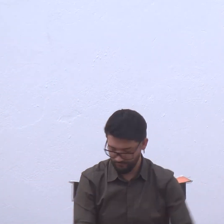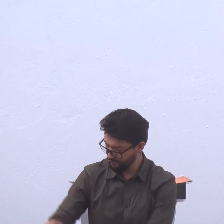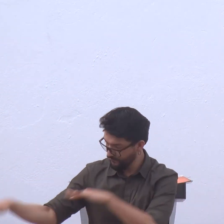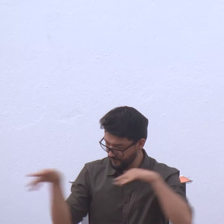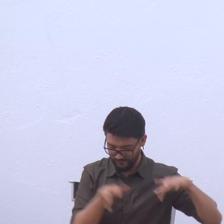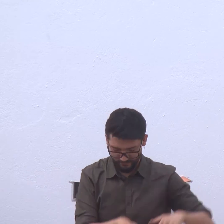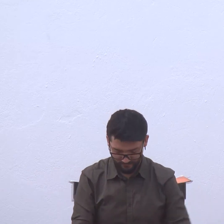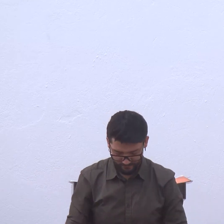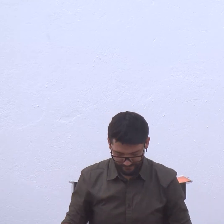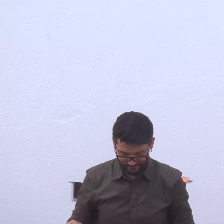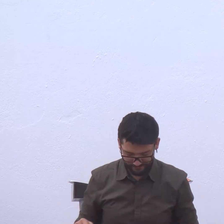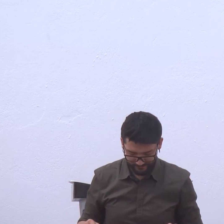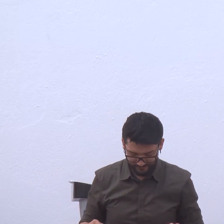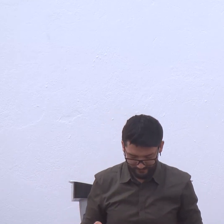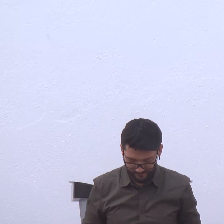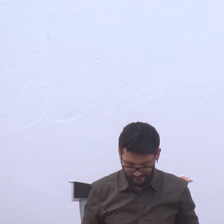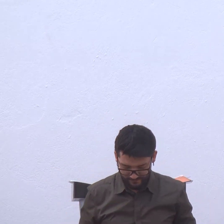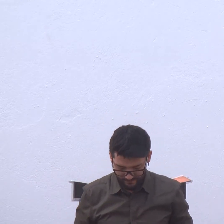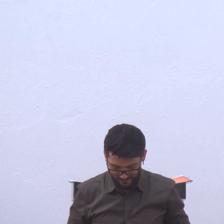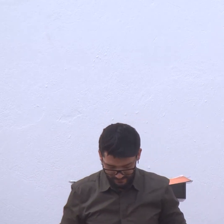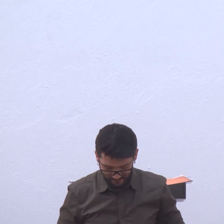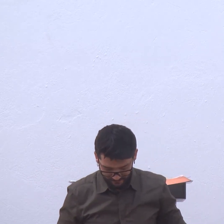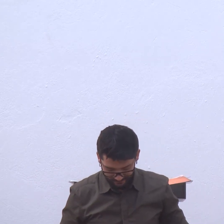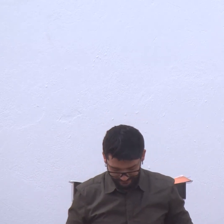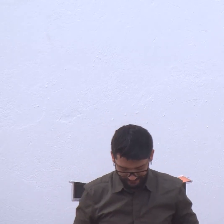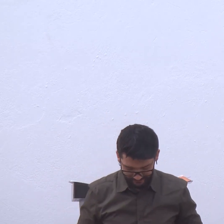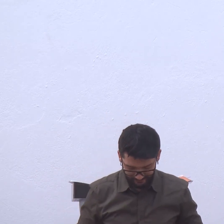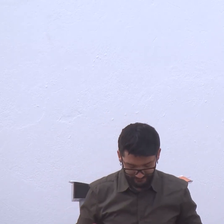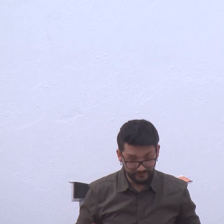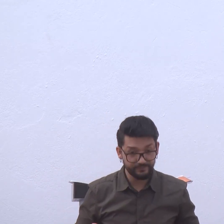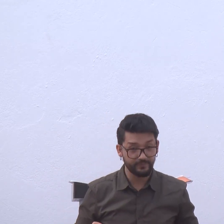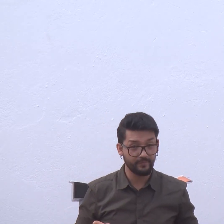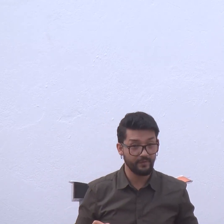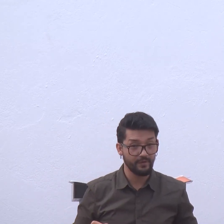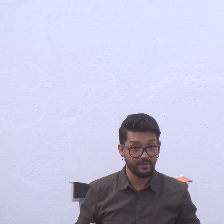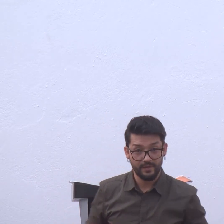Empiezan a brotar las aguas y empieza a caminar sobre el río.